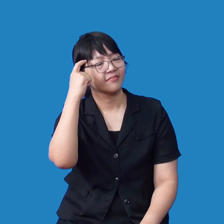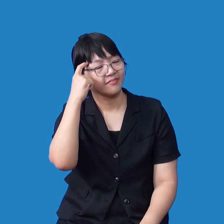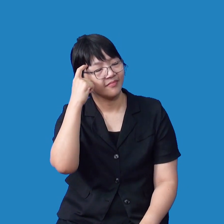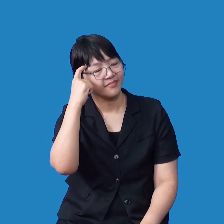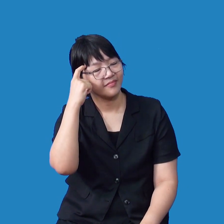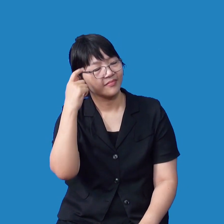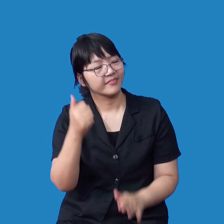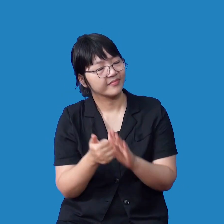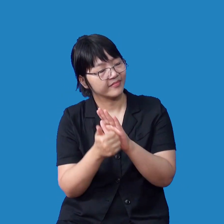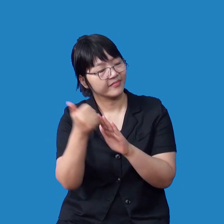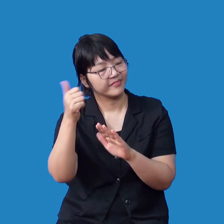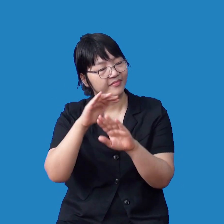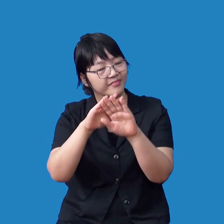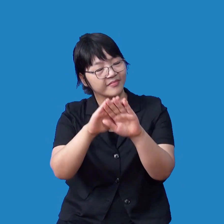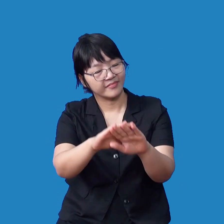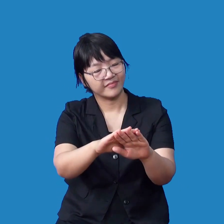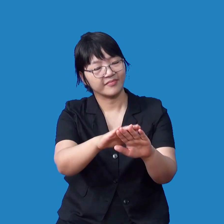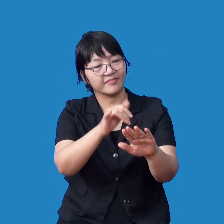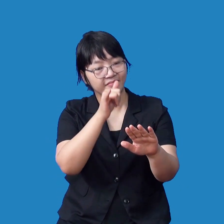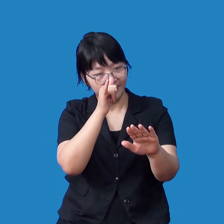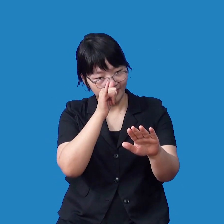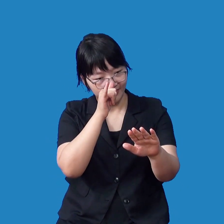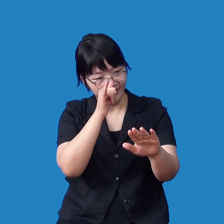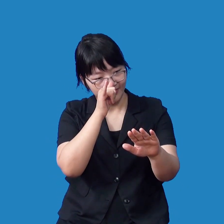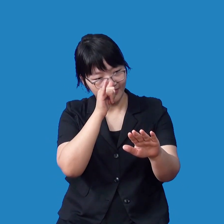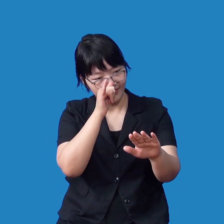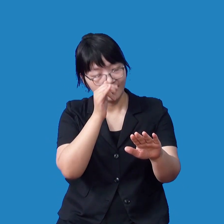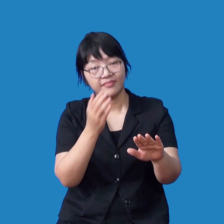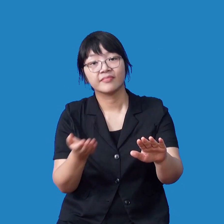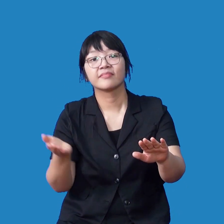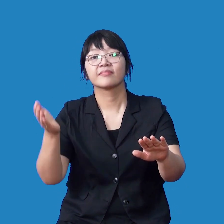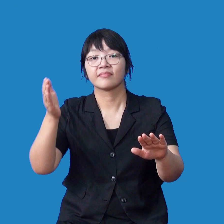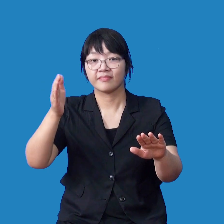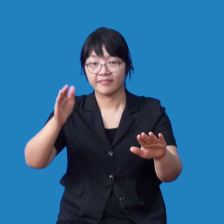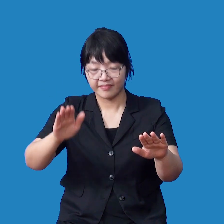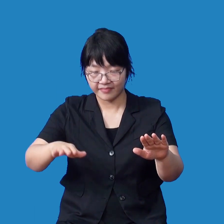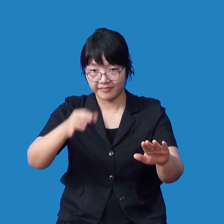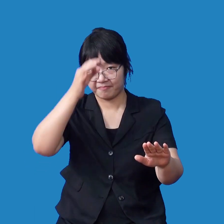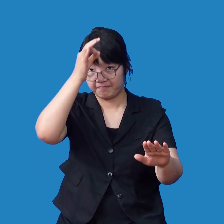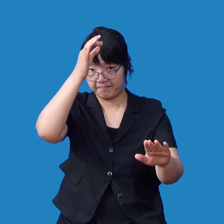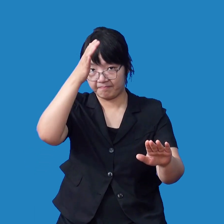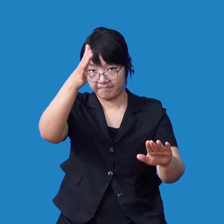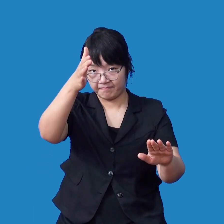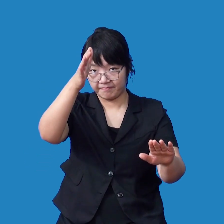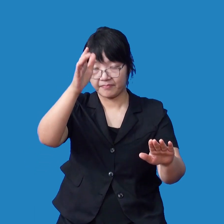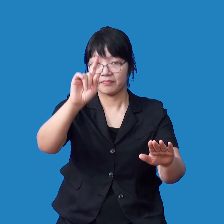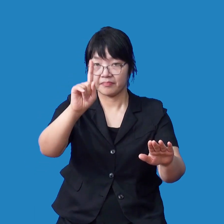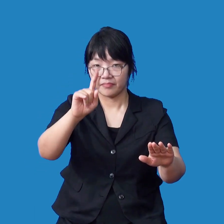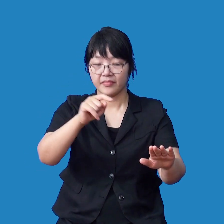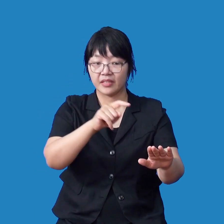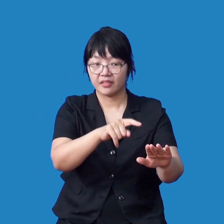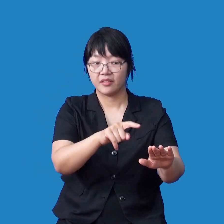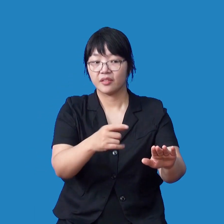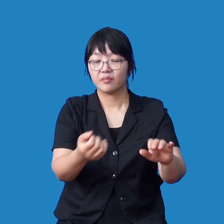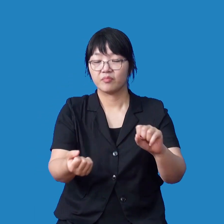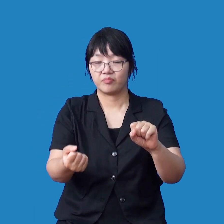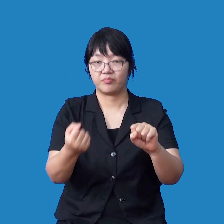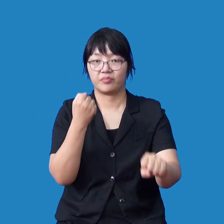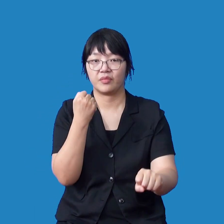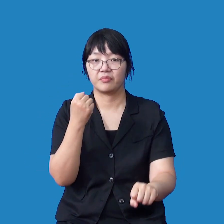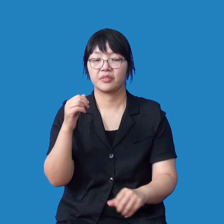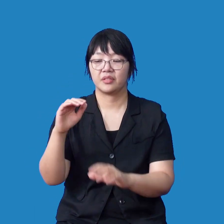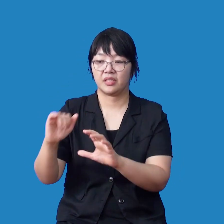그런데 죄송합니다마는 잘 들으십시오. 그럼에도 불구하고 세상은 앞으로 더욱 어두워질